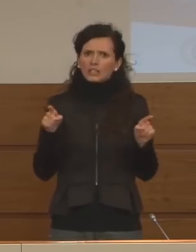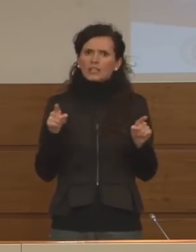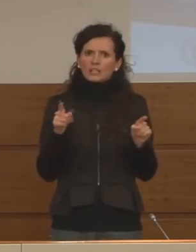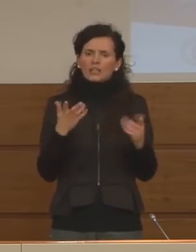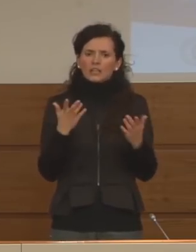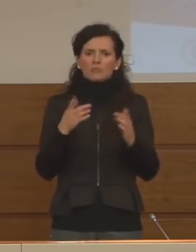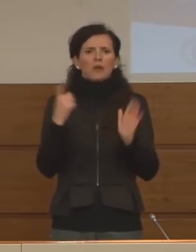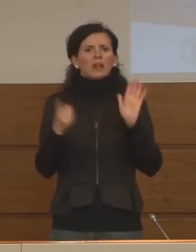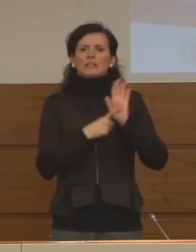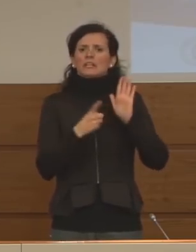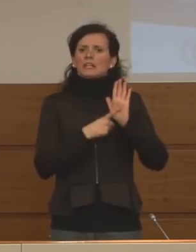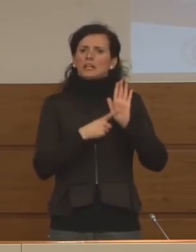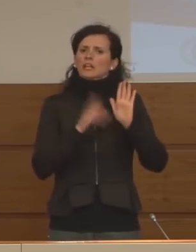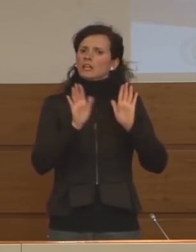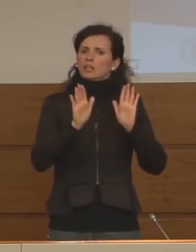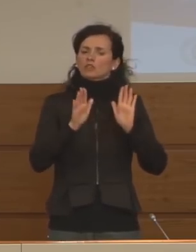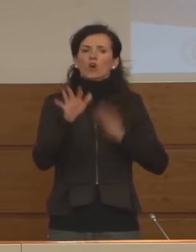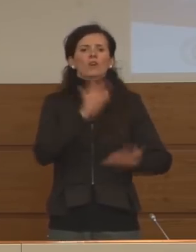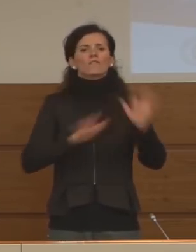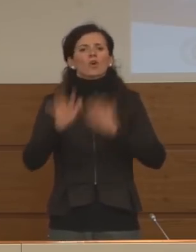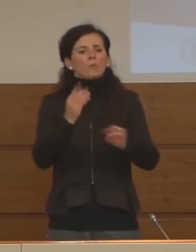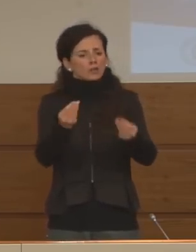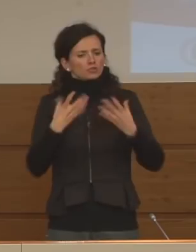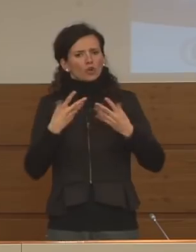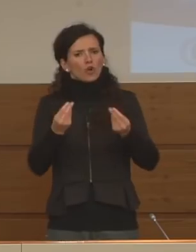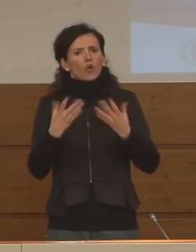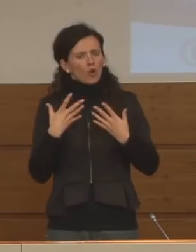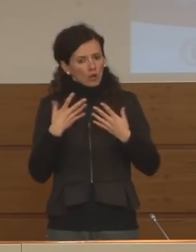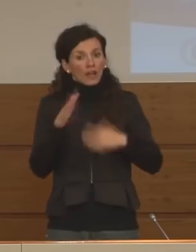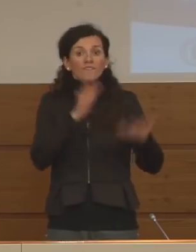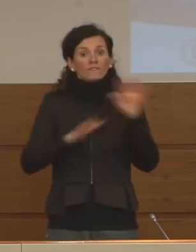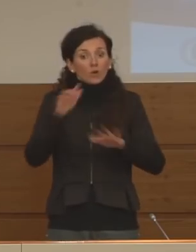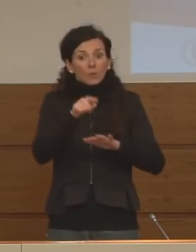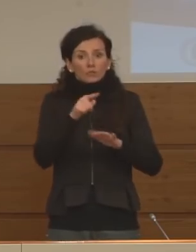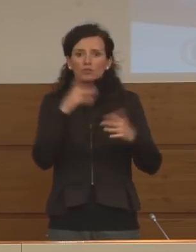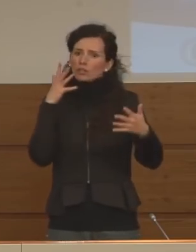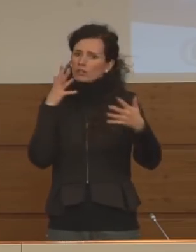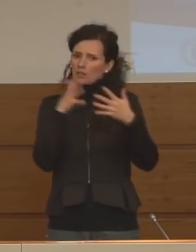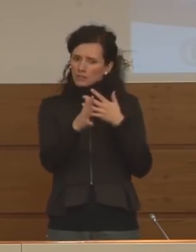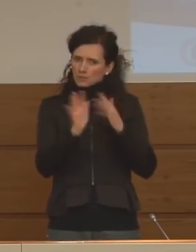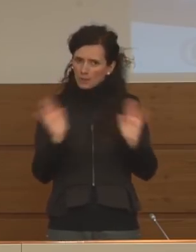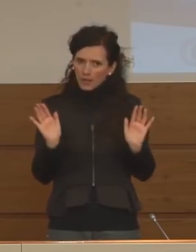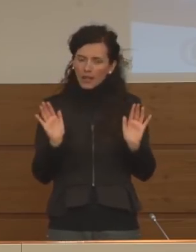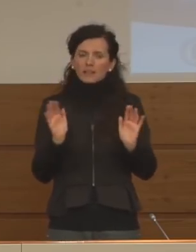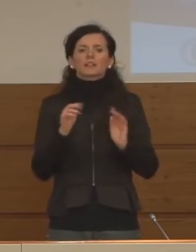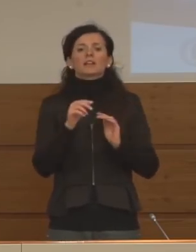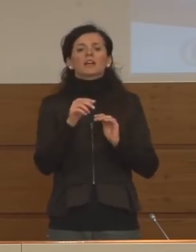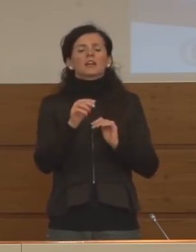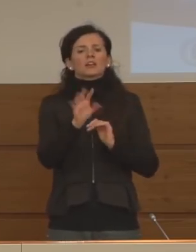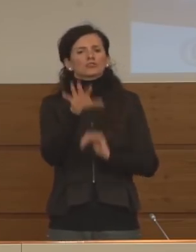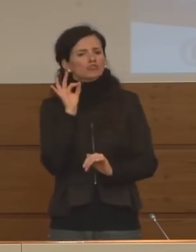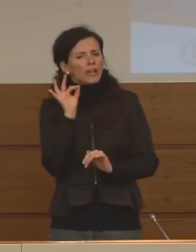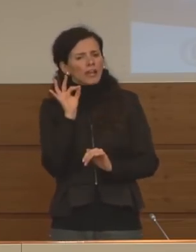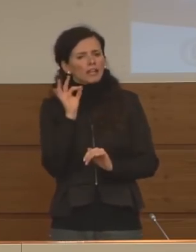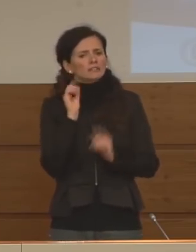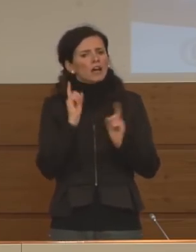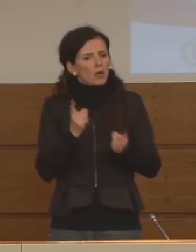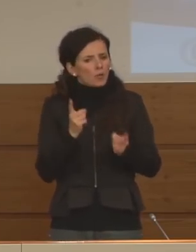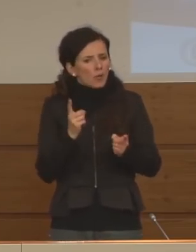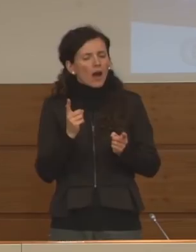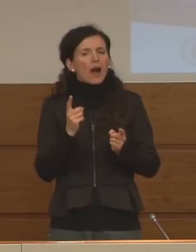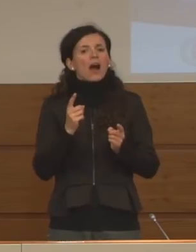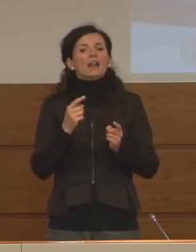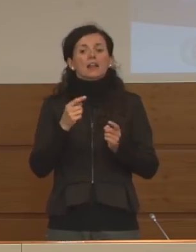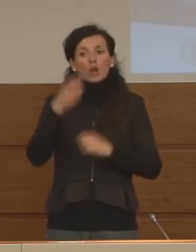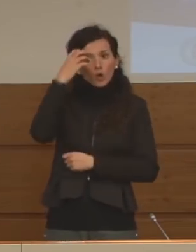essere informati in modo puntuale e trasparente sulle scelte sui passi avanti e